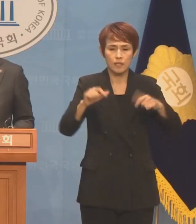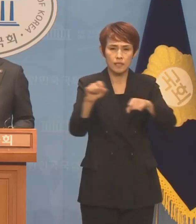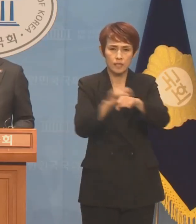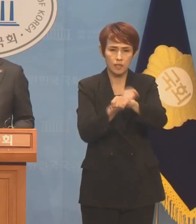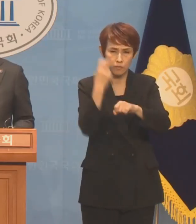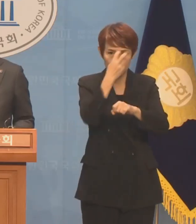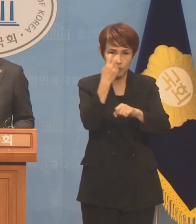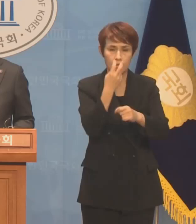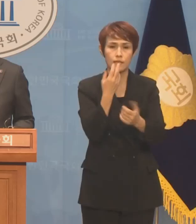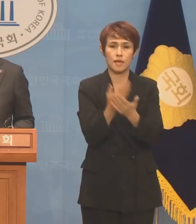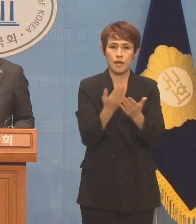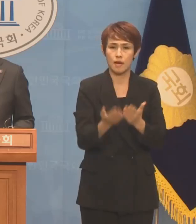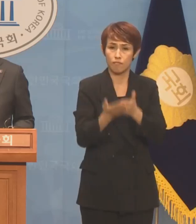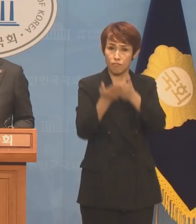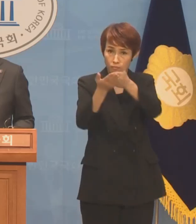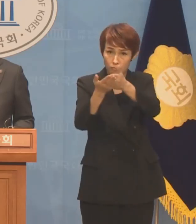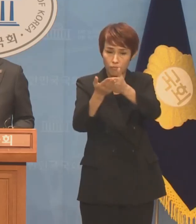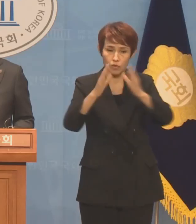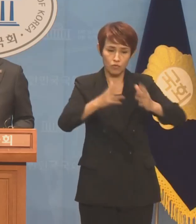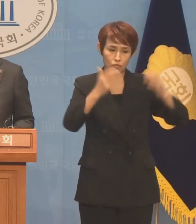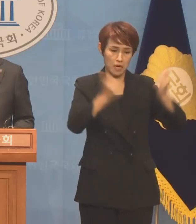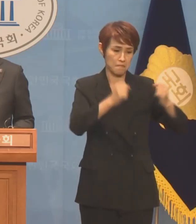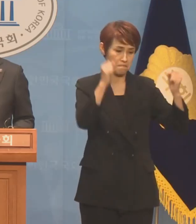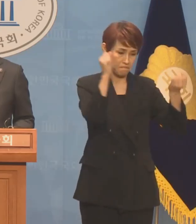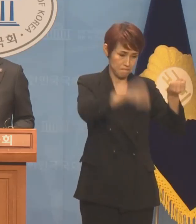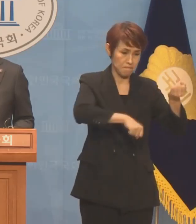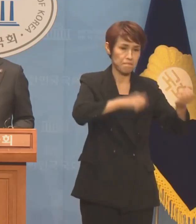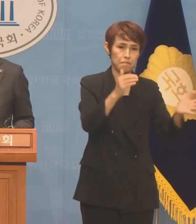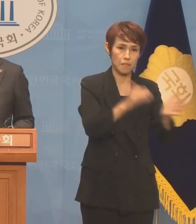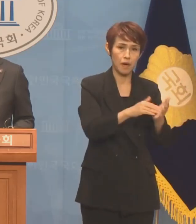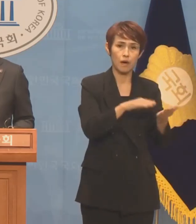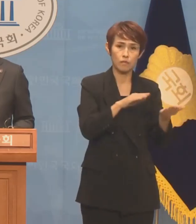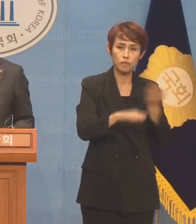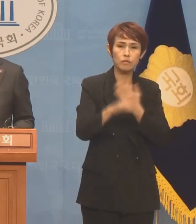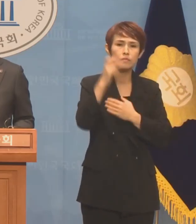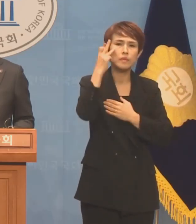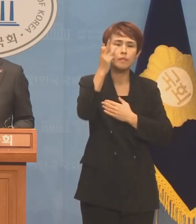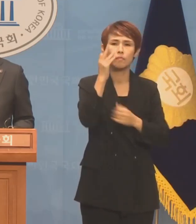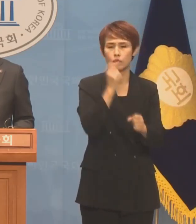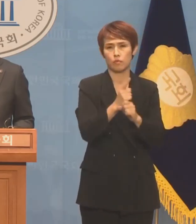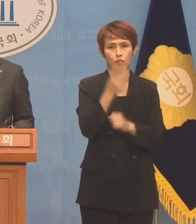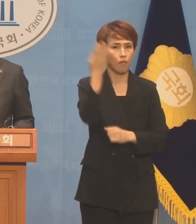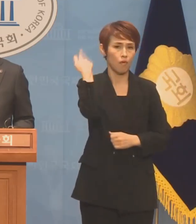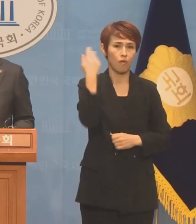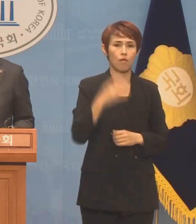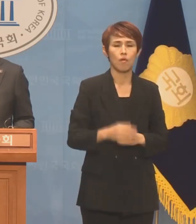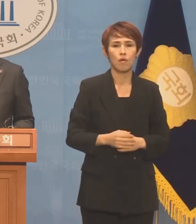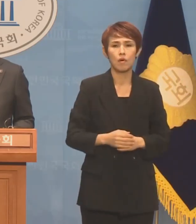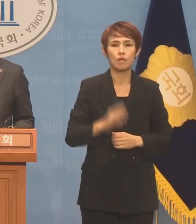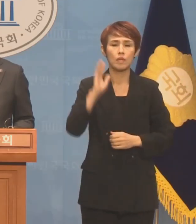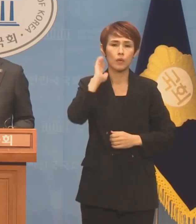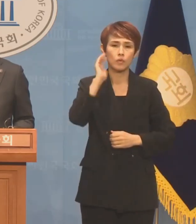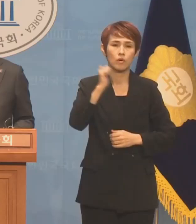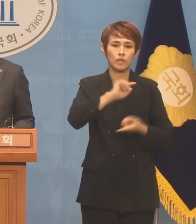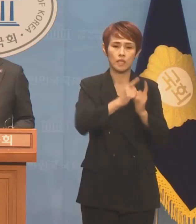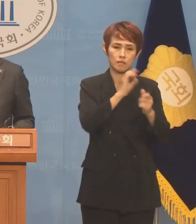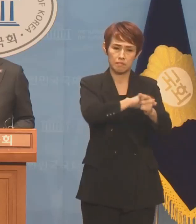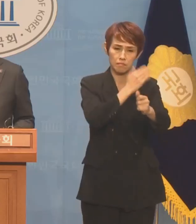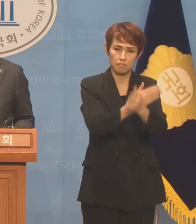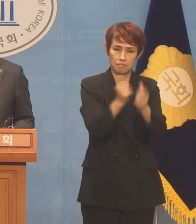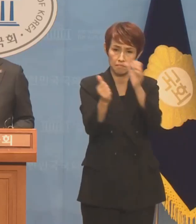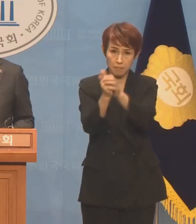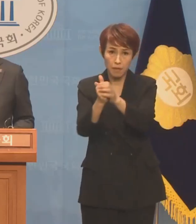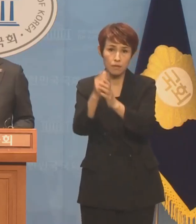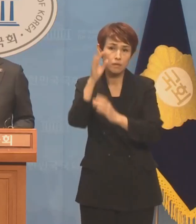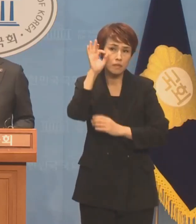상설특검 수사 요구안이 국회를 통과한 지 13일, 한독수 총리가 대통령 권한대행을 맡은 지도 10일이